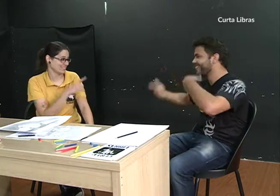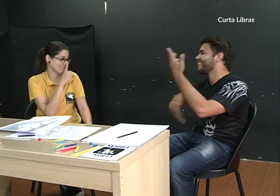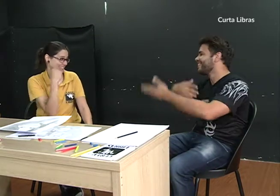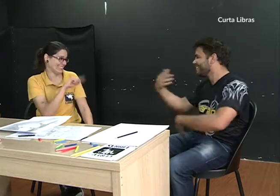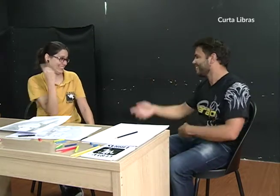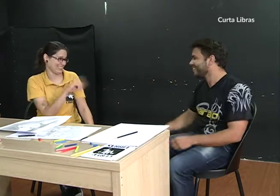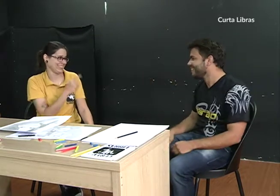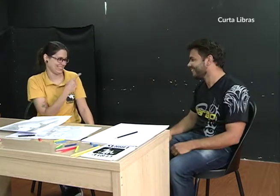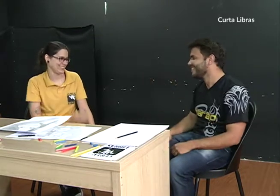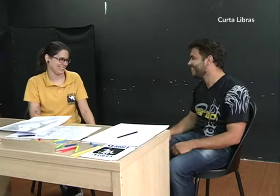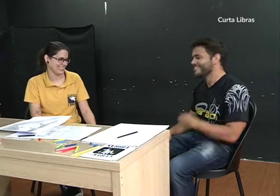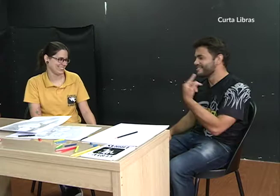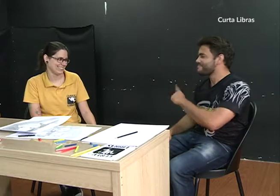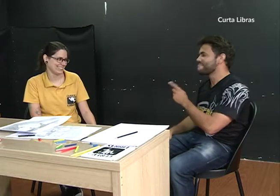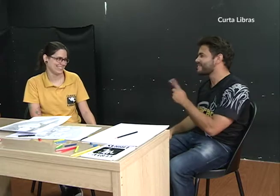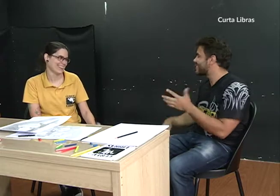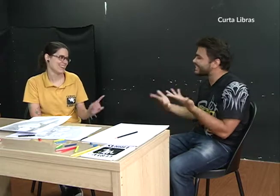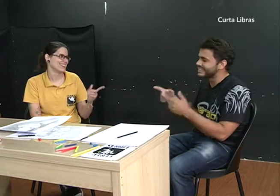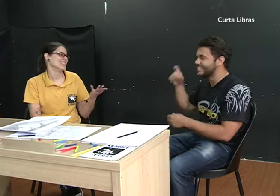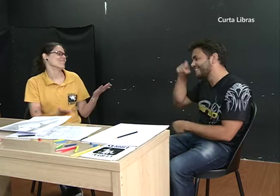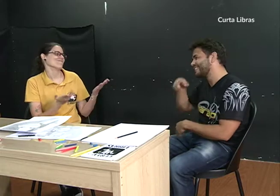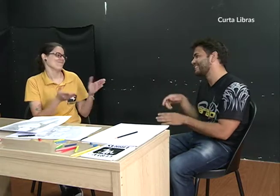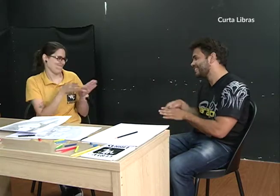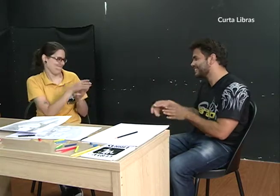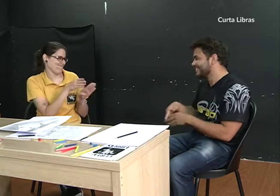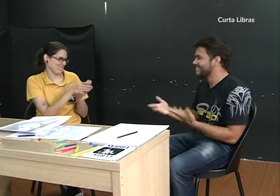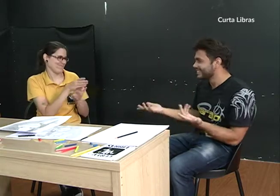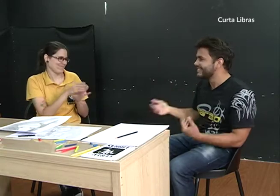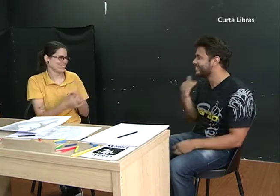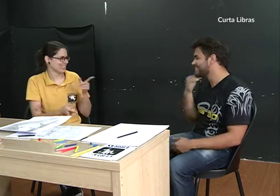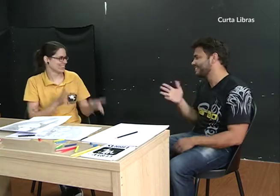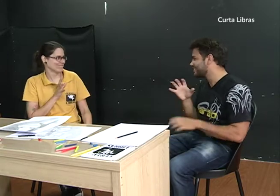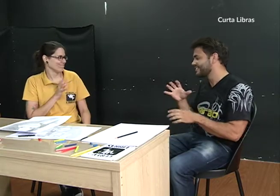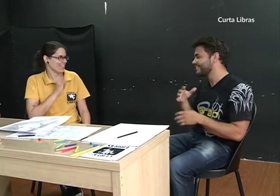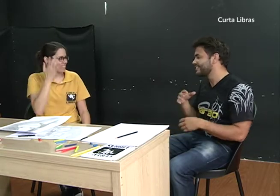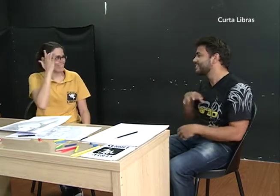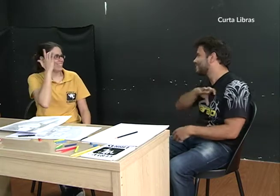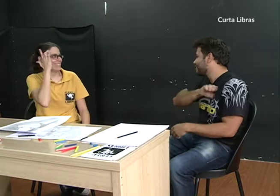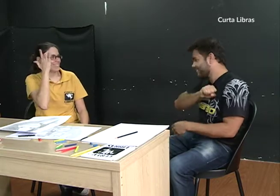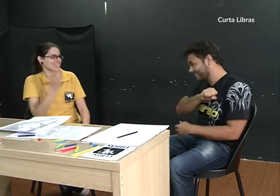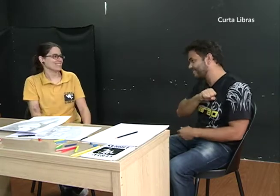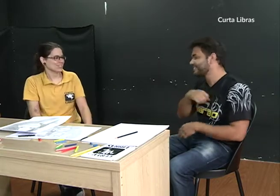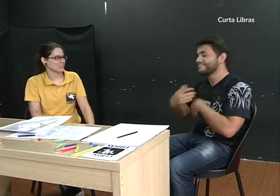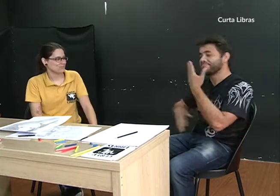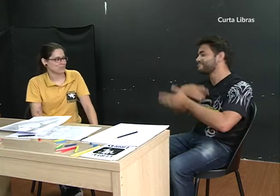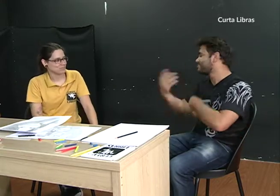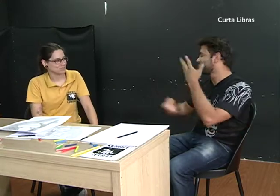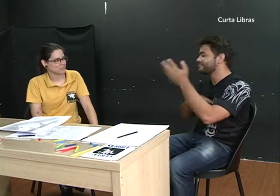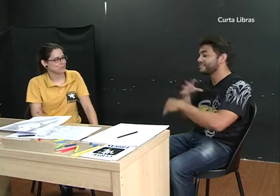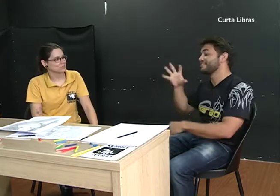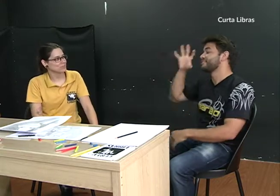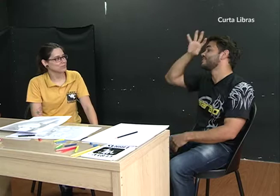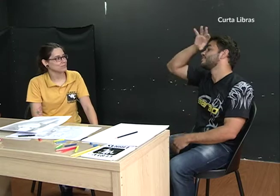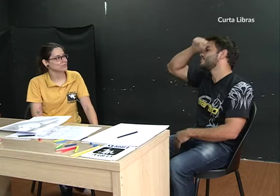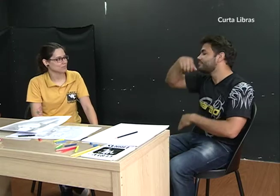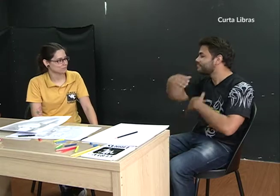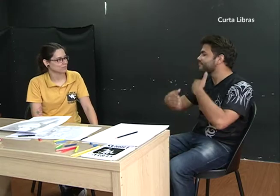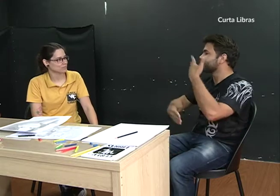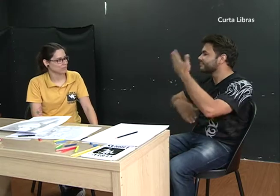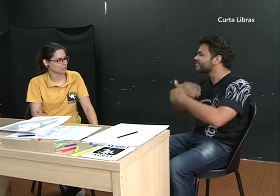dos desenhos. E a sua mãe brigava com você por causa disso? Não, imagina. Ah, só te aconselhava mesmo, então. É, me aconselhava porque era uma